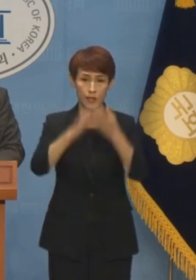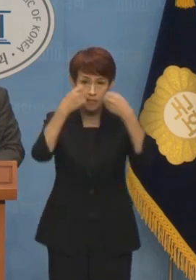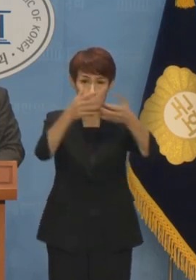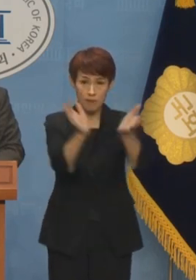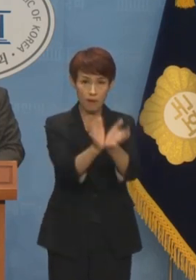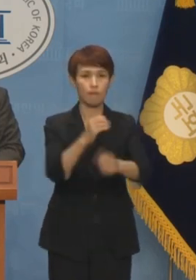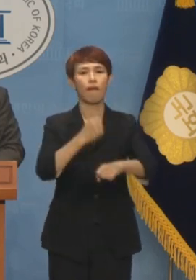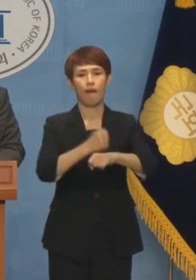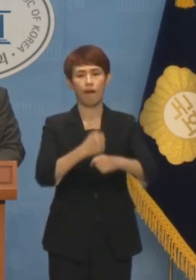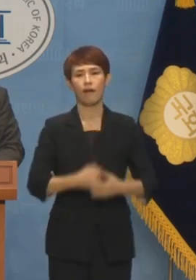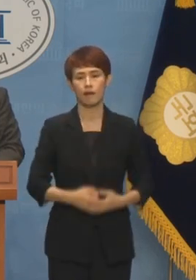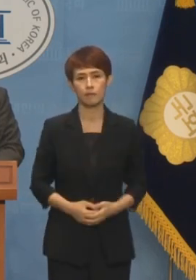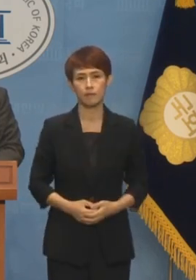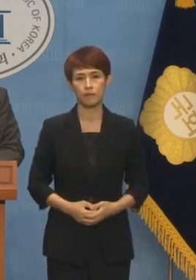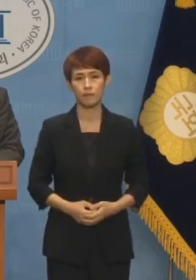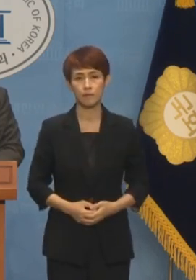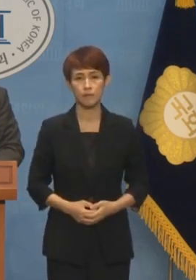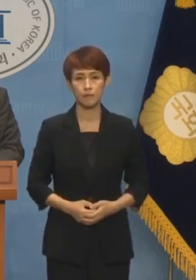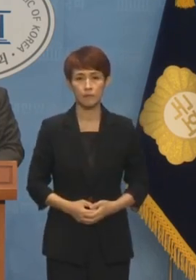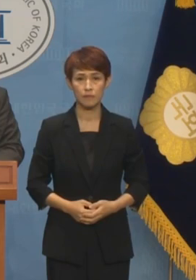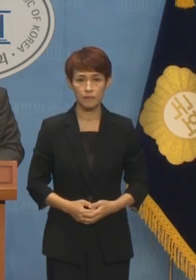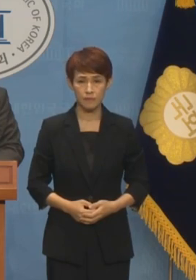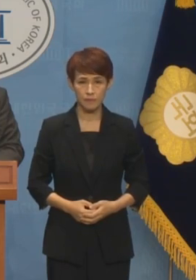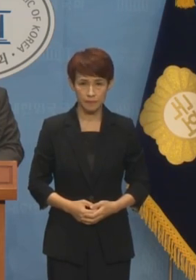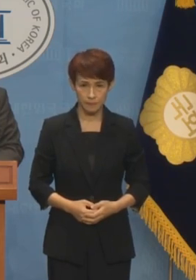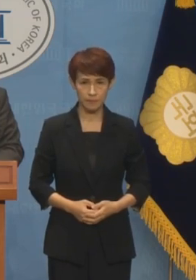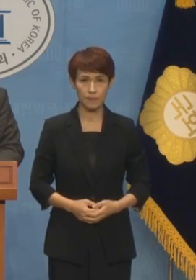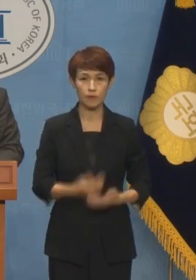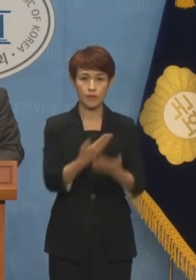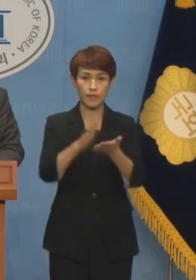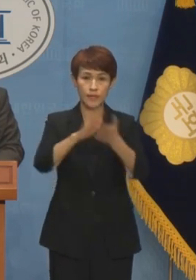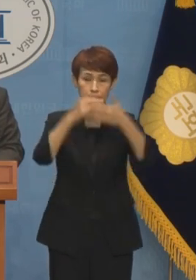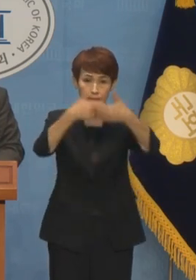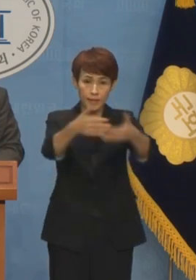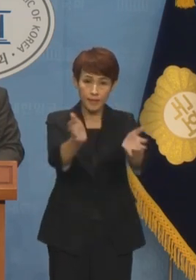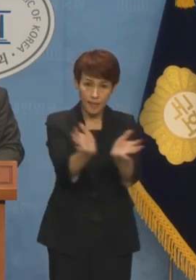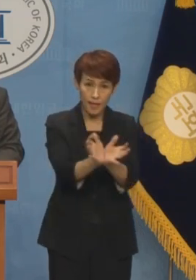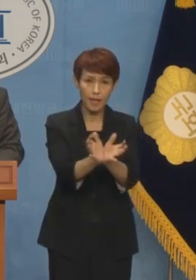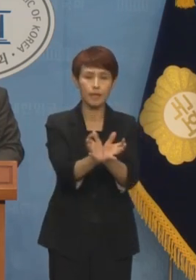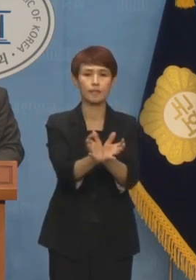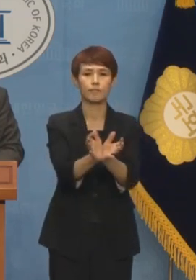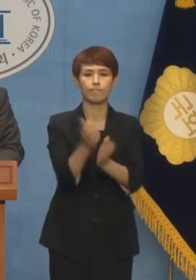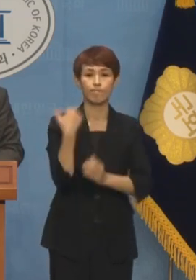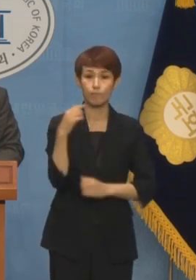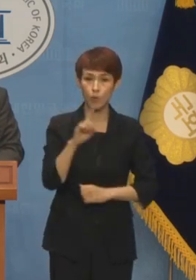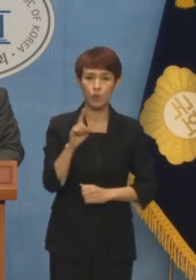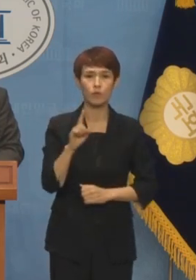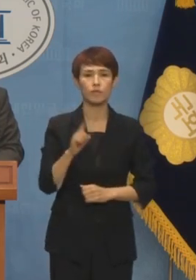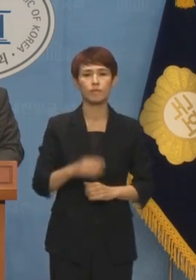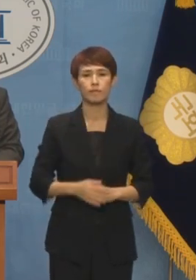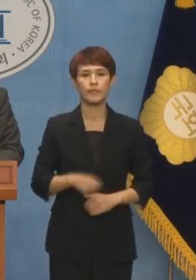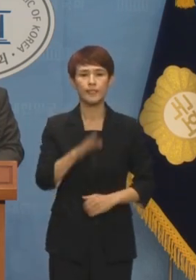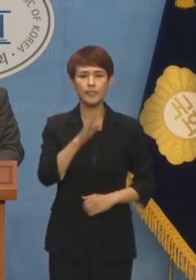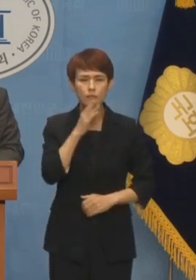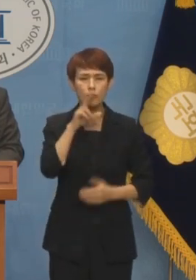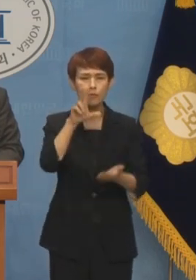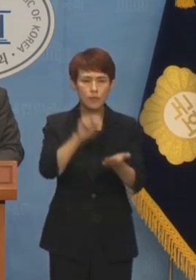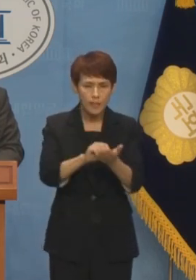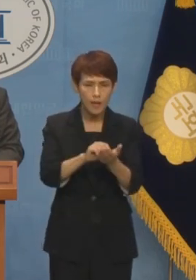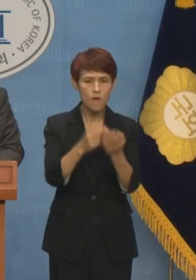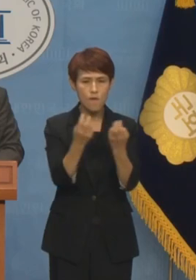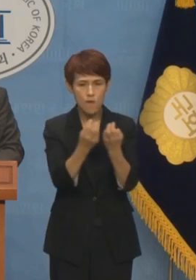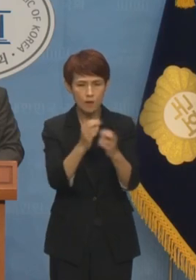해내겠습니다. 개혁신당의 당면과제에 대해 말씀드리겠습니다. 가십정쟁이 아닌 실질적 문제를 말하는